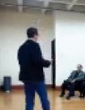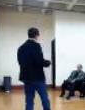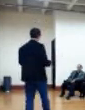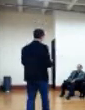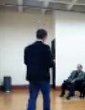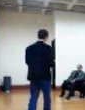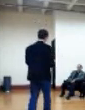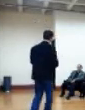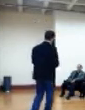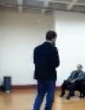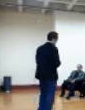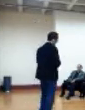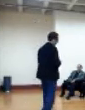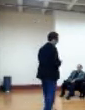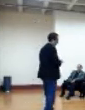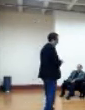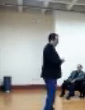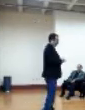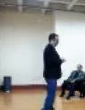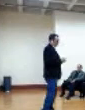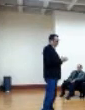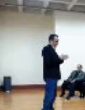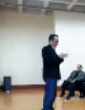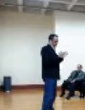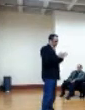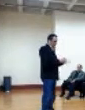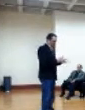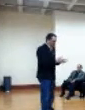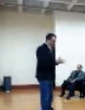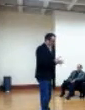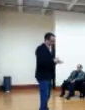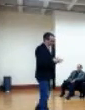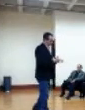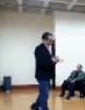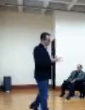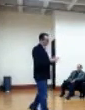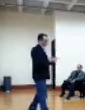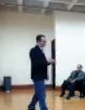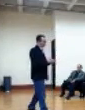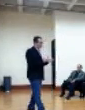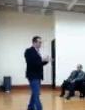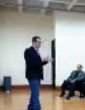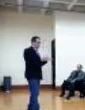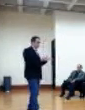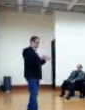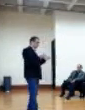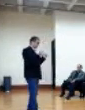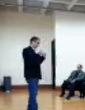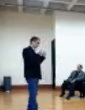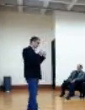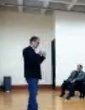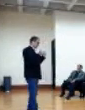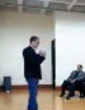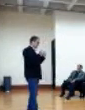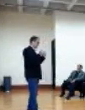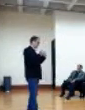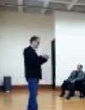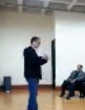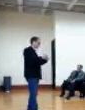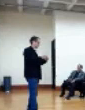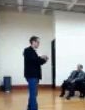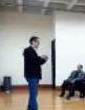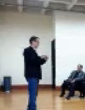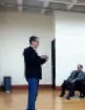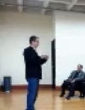Entonces, un segundo grupo de señas que comienzan a nombrar el contexto inmediato educativo del estudiante de diseño gráfico, que es la Universidad de San